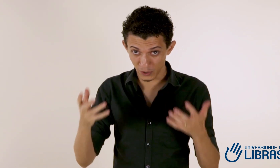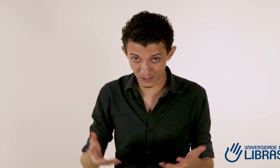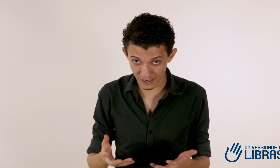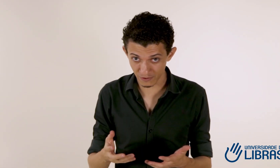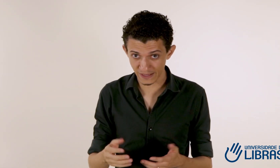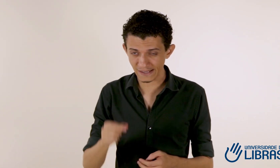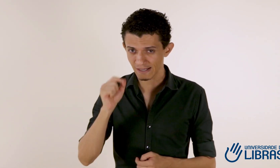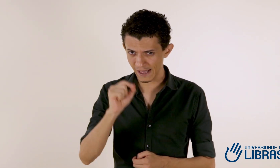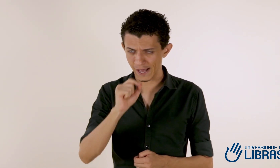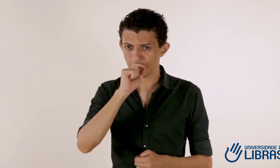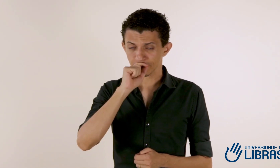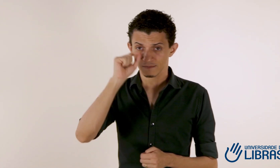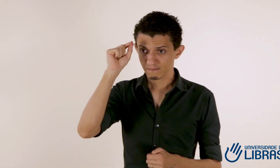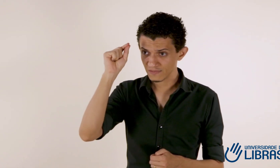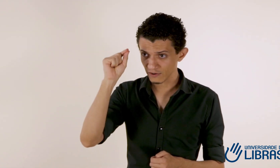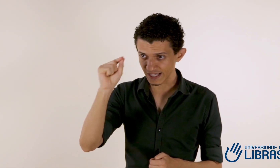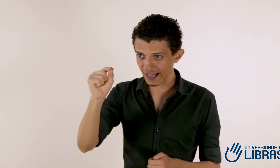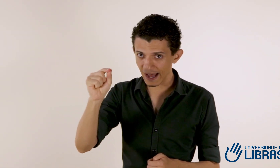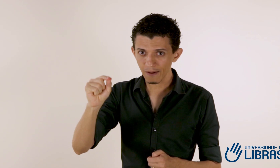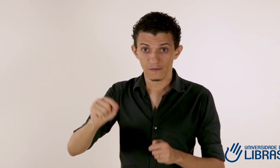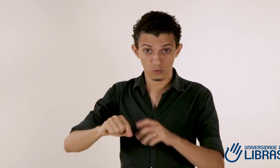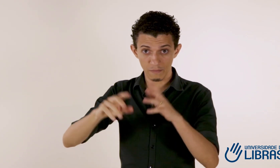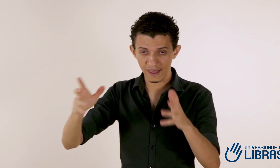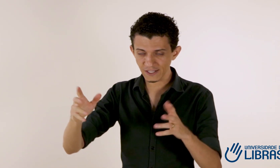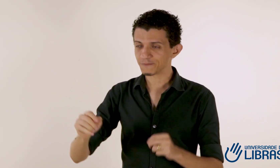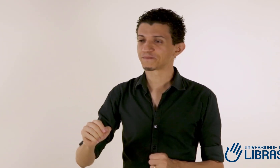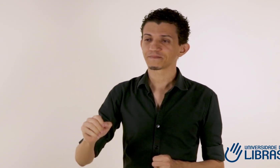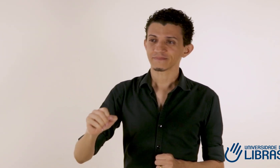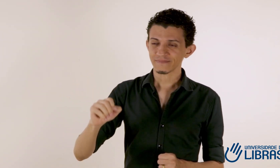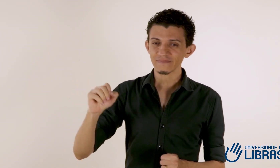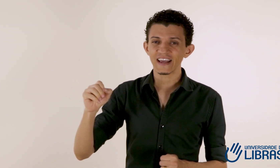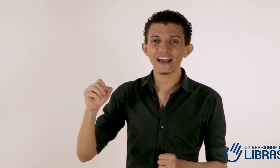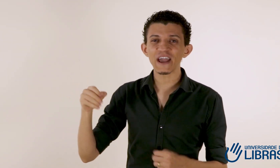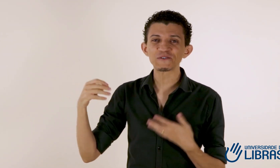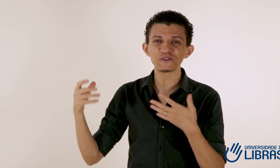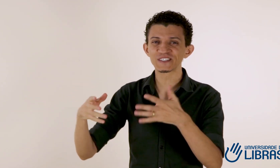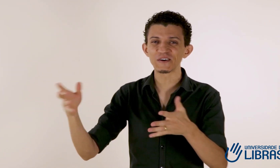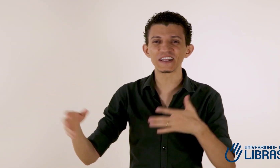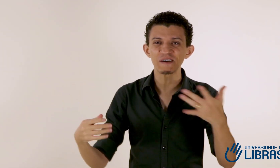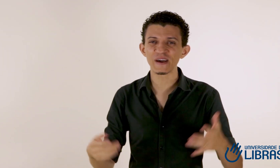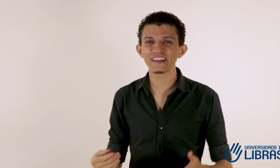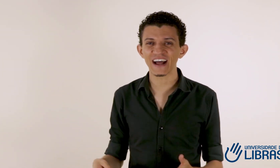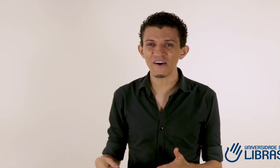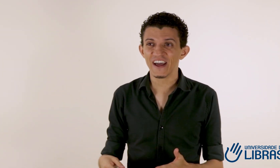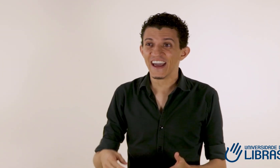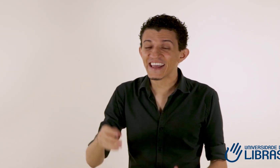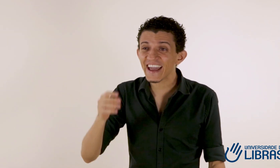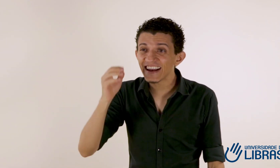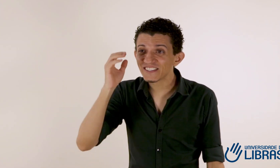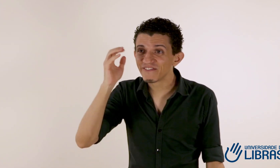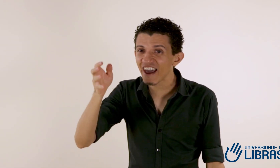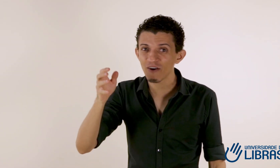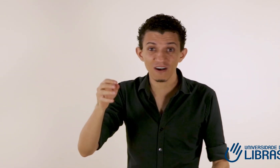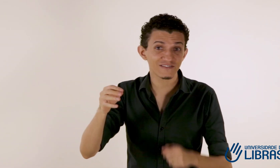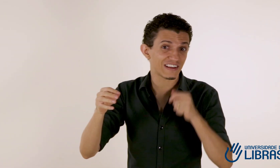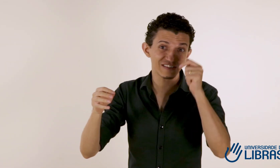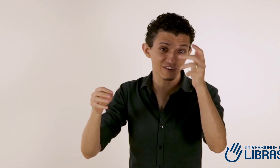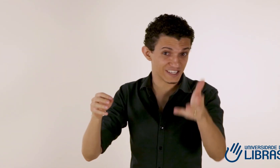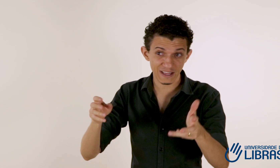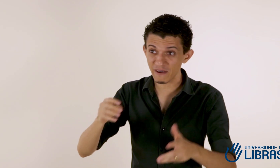espantoso que acontece é, você tá lá no ambiente, e aí os surdos estão ali também e tal, e aí eles veem, você também